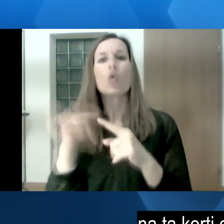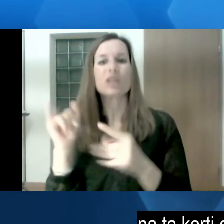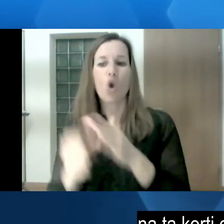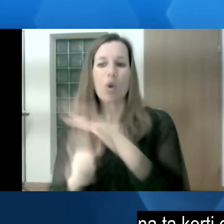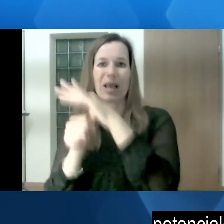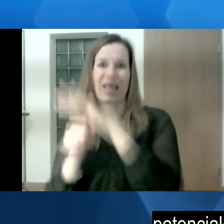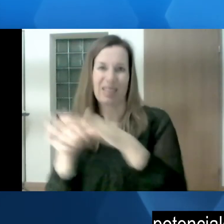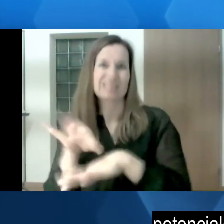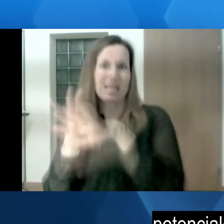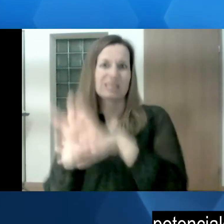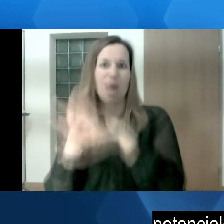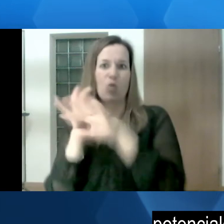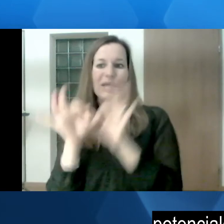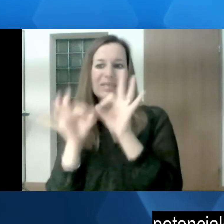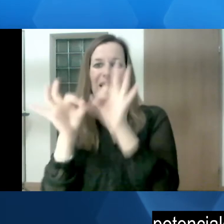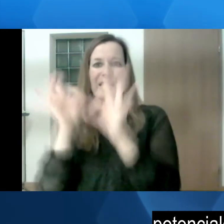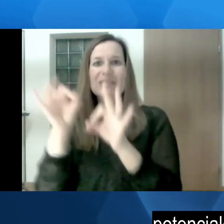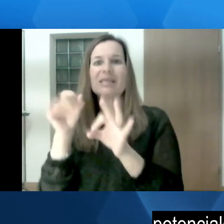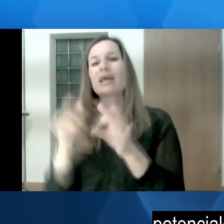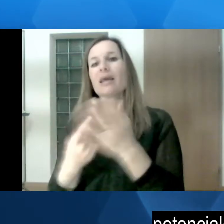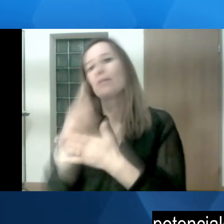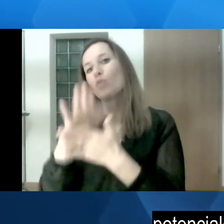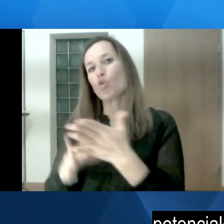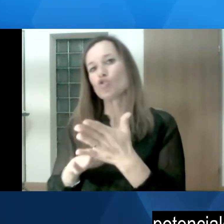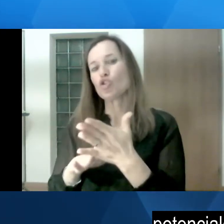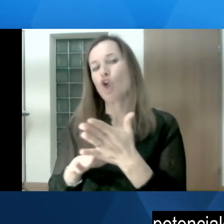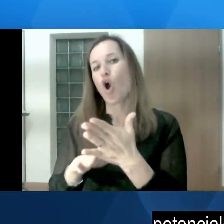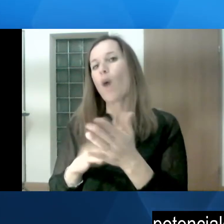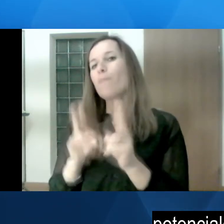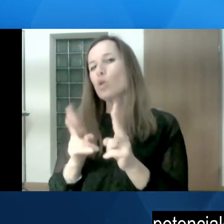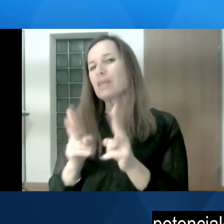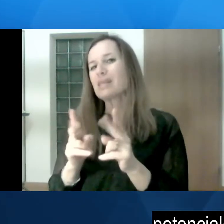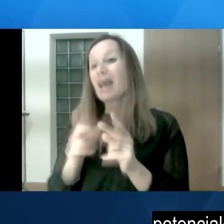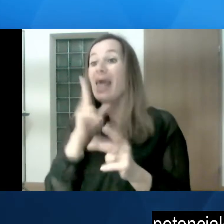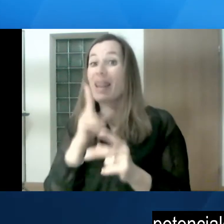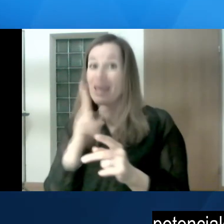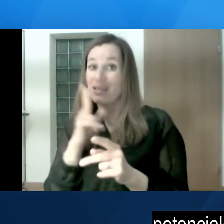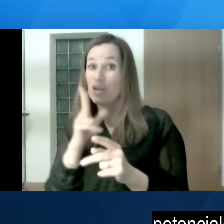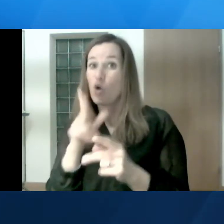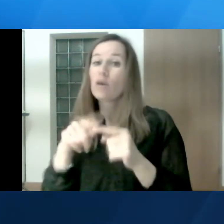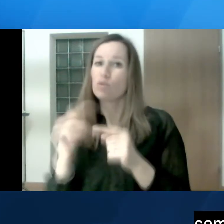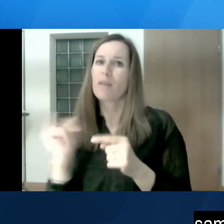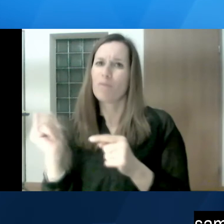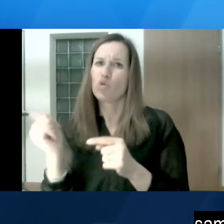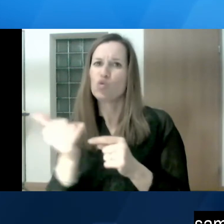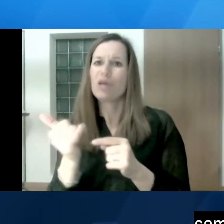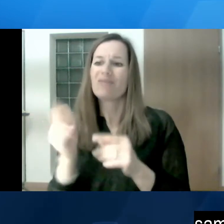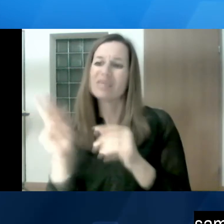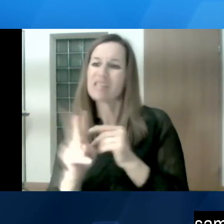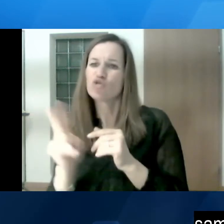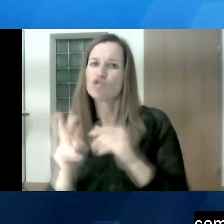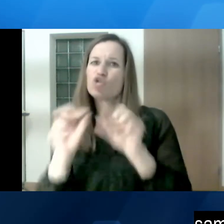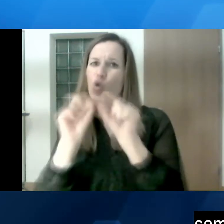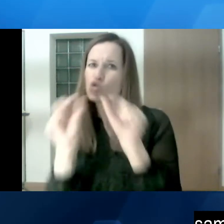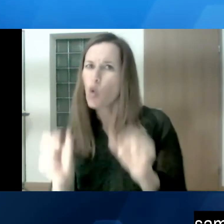prožijo akcijske potenciale, se pravi elektriko, ki potem potuje v senčnično skorjo, kjer